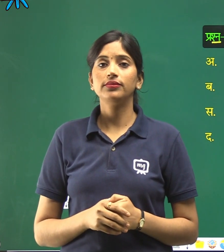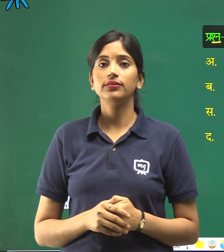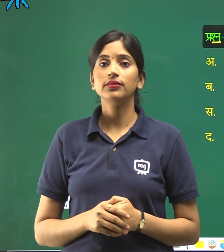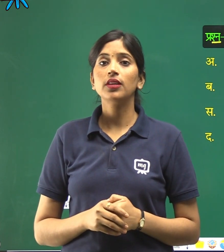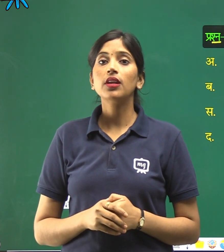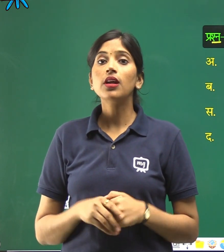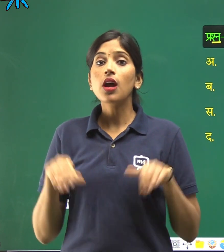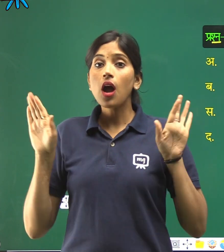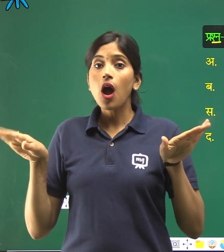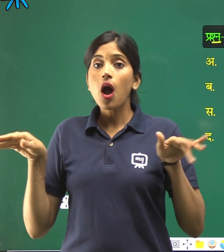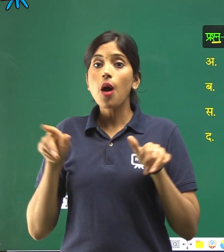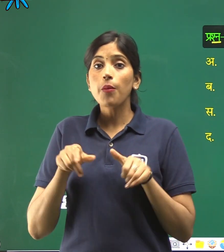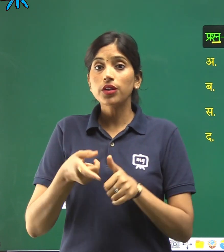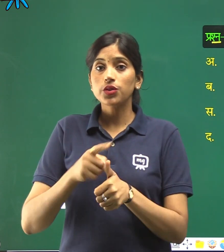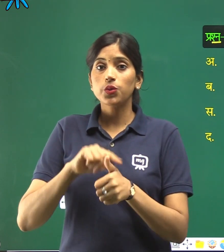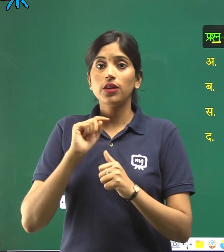पक्षियों का